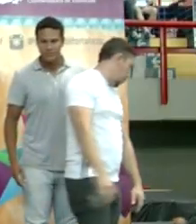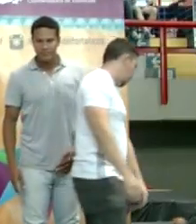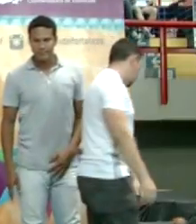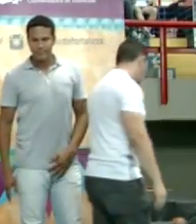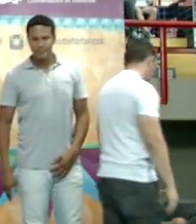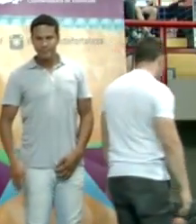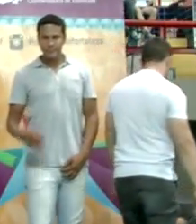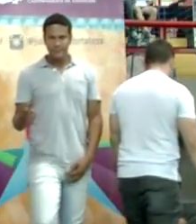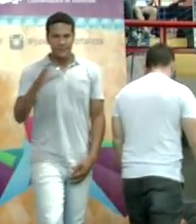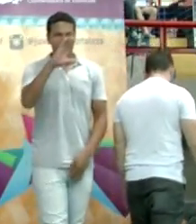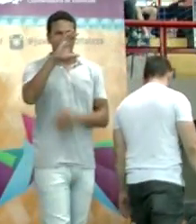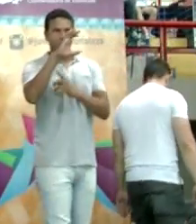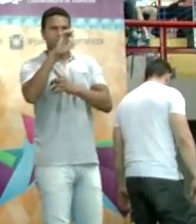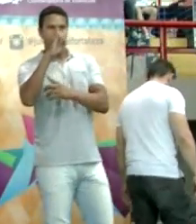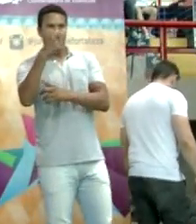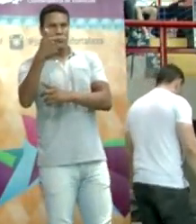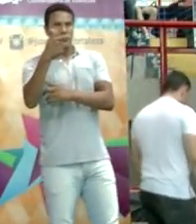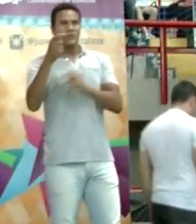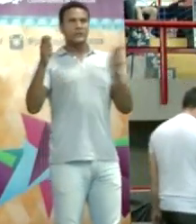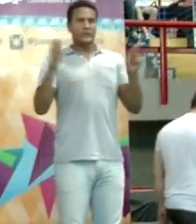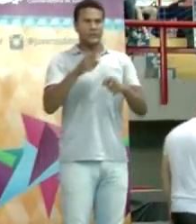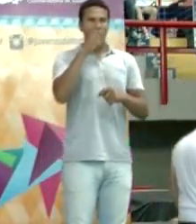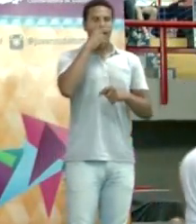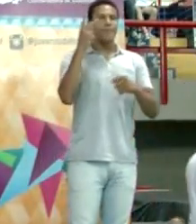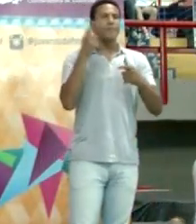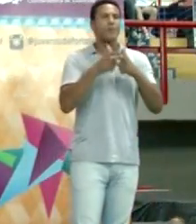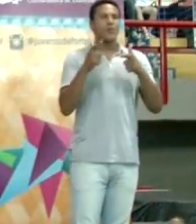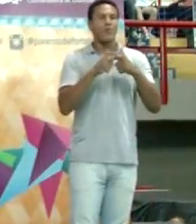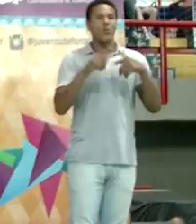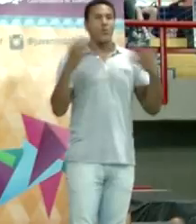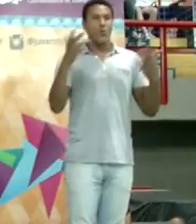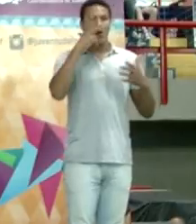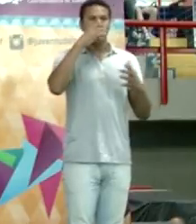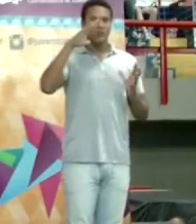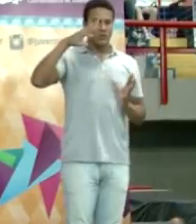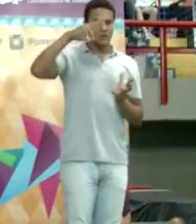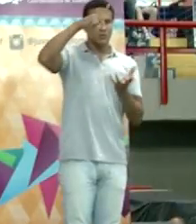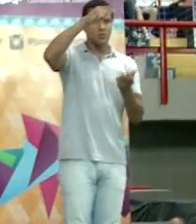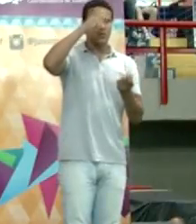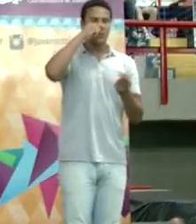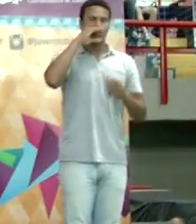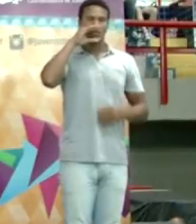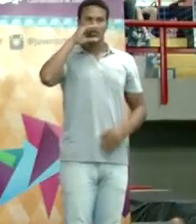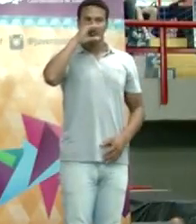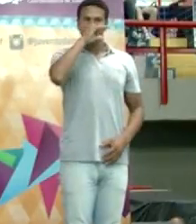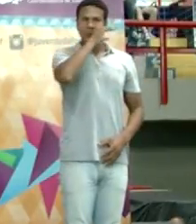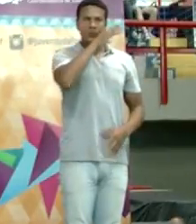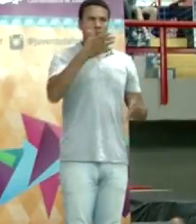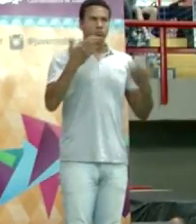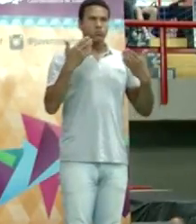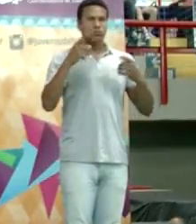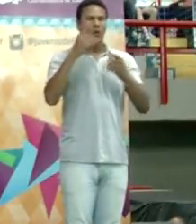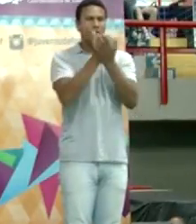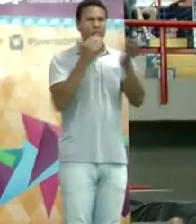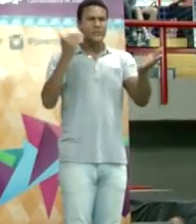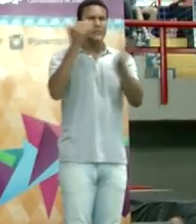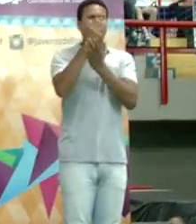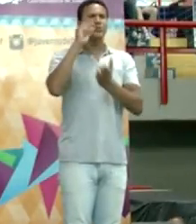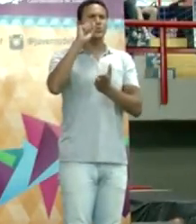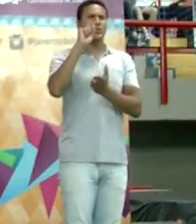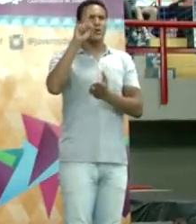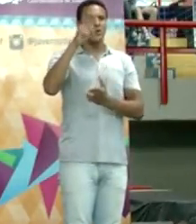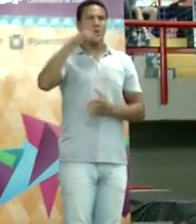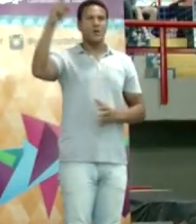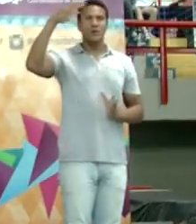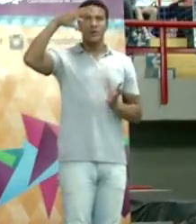Aquecimento global. A intensificação do que nós chamamos de efeito estufa. Não esquece que o